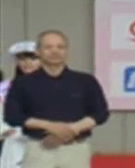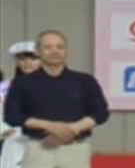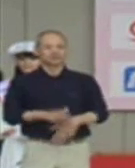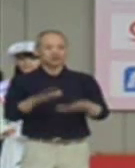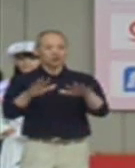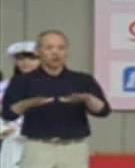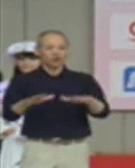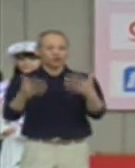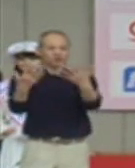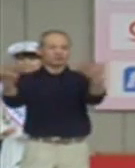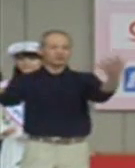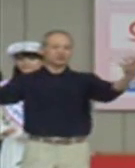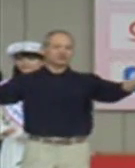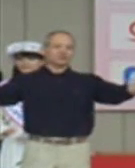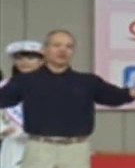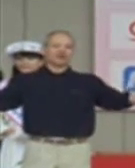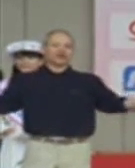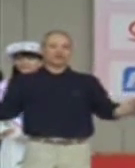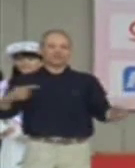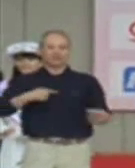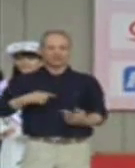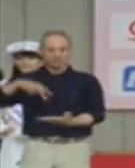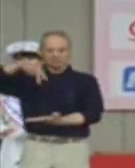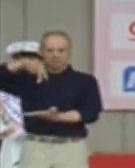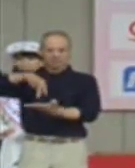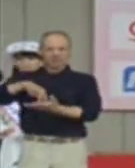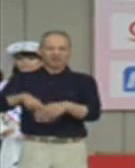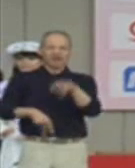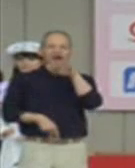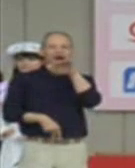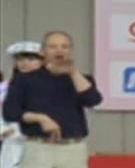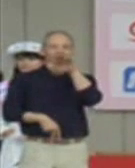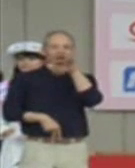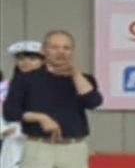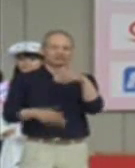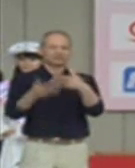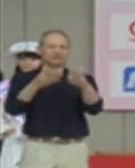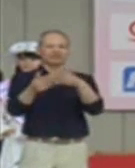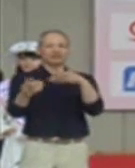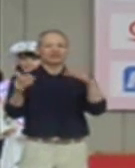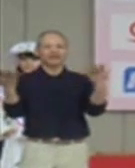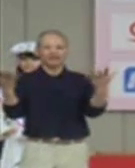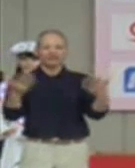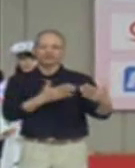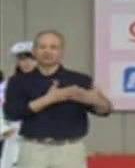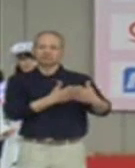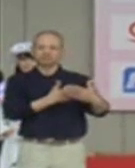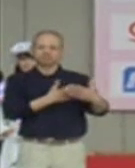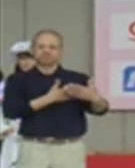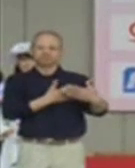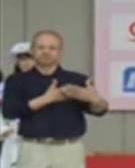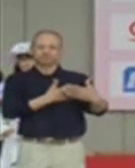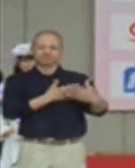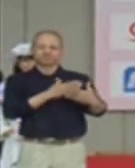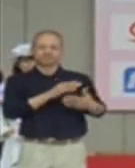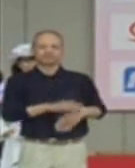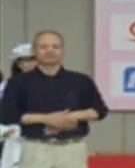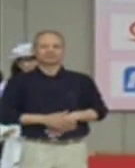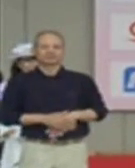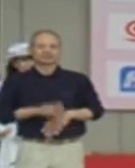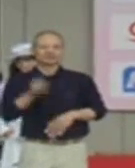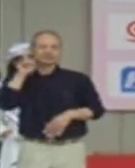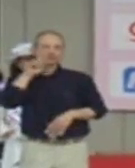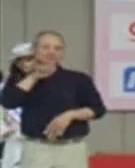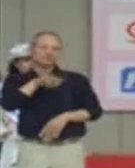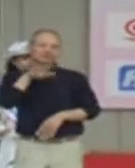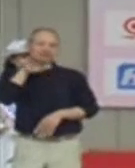前で、話すことは機会がほとんどないもので、今すごく緊張してますが、まあ、少しうまく喋れないところも